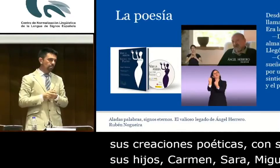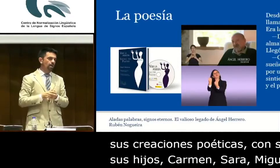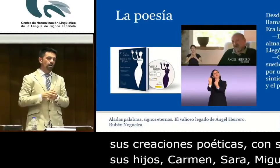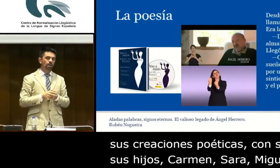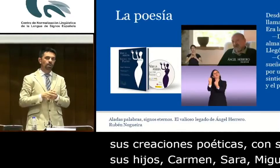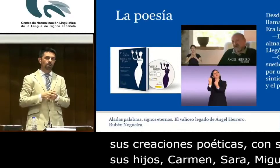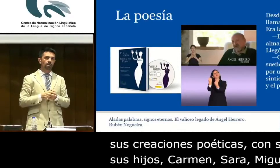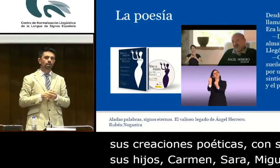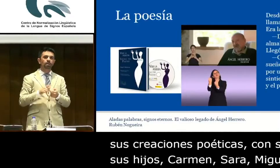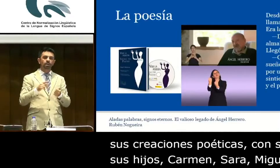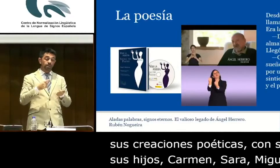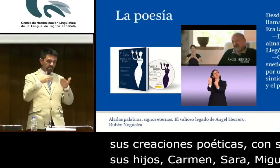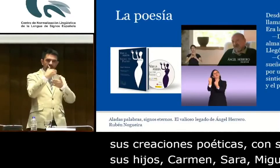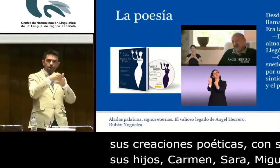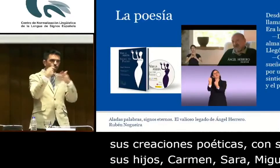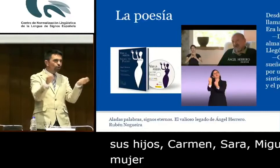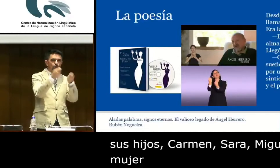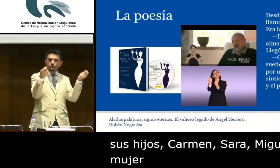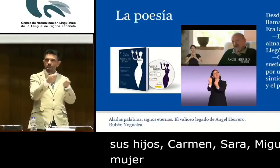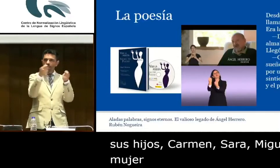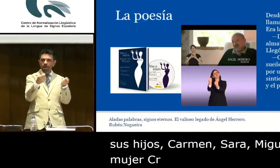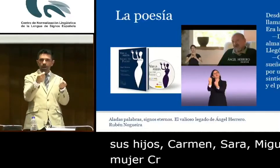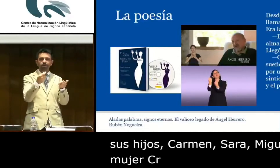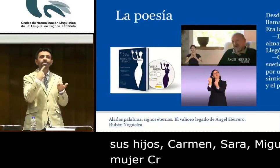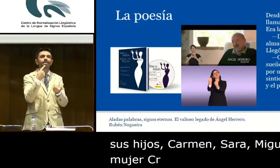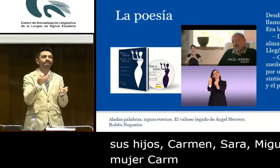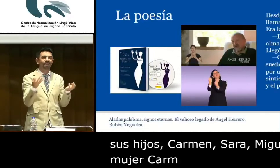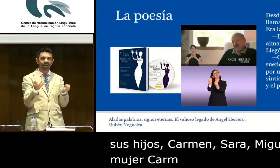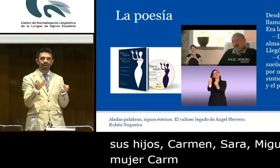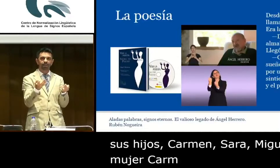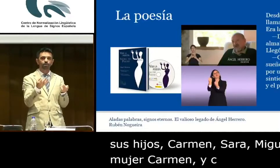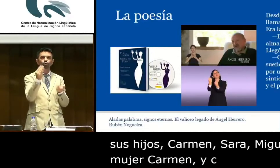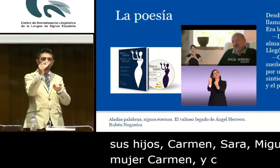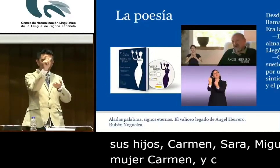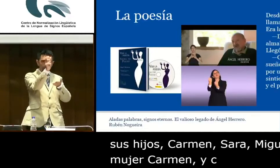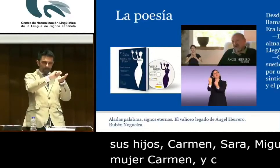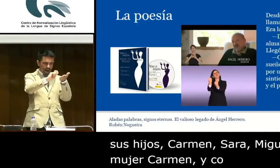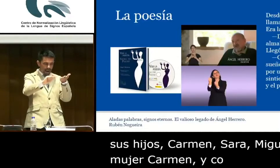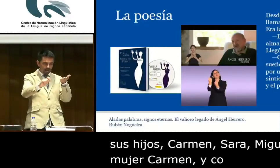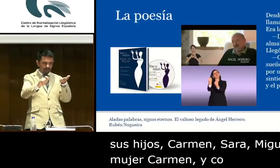Y como rezan sus obituarios, su palabra ya se ha hecho tiempo.